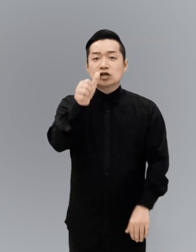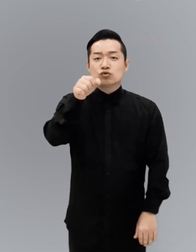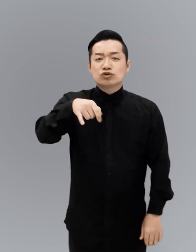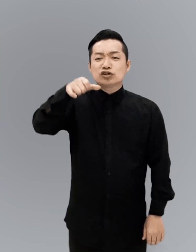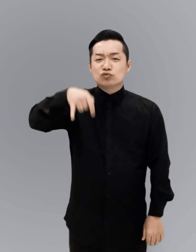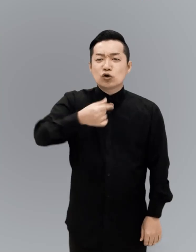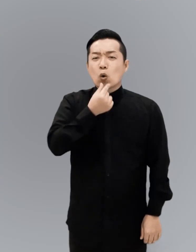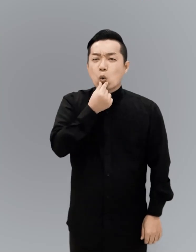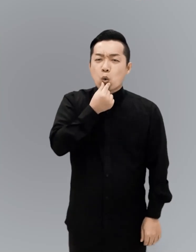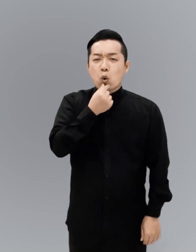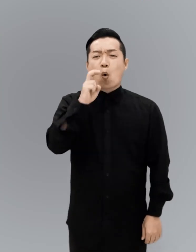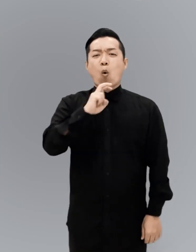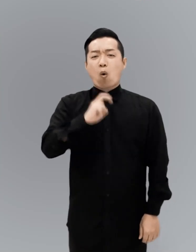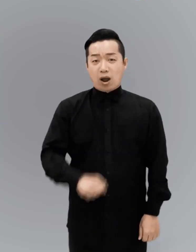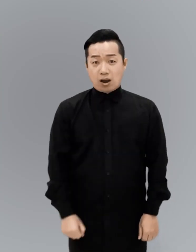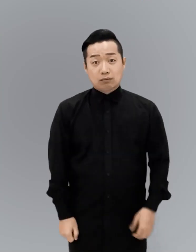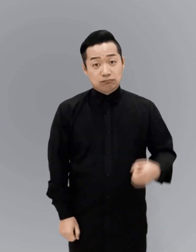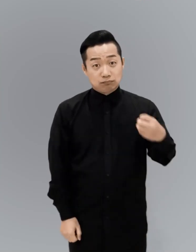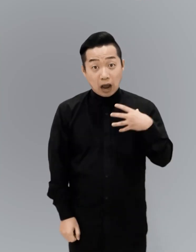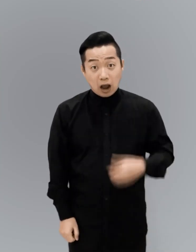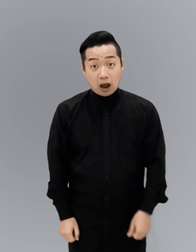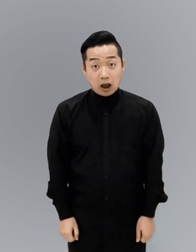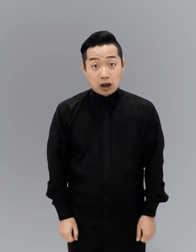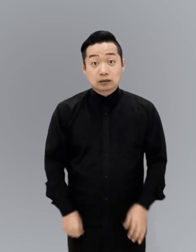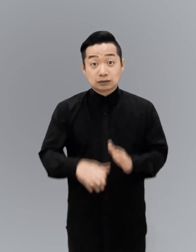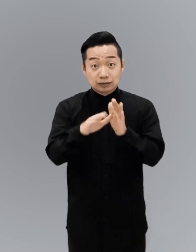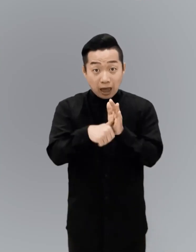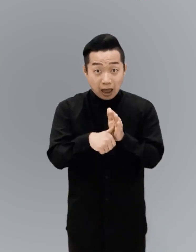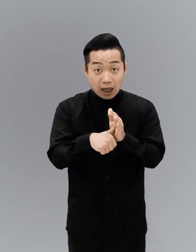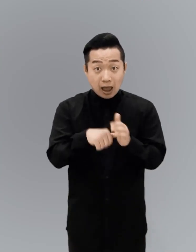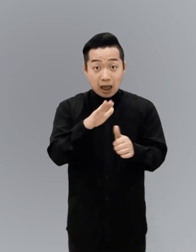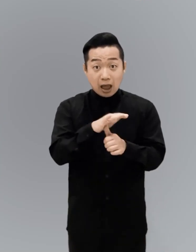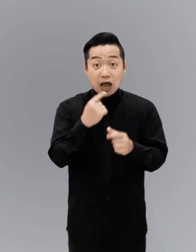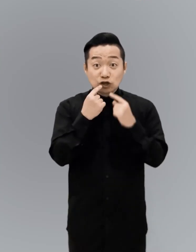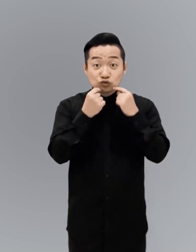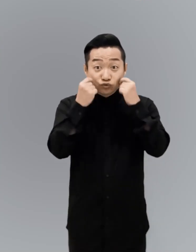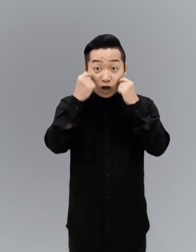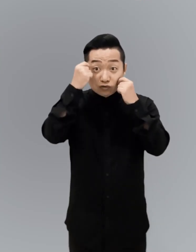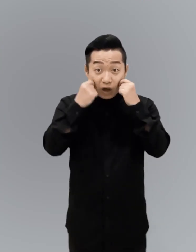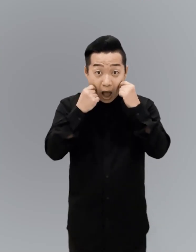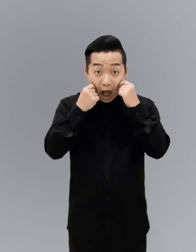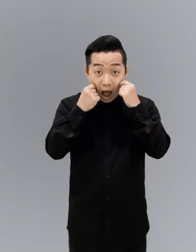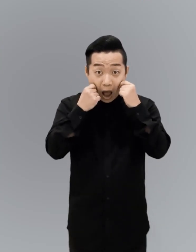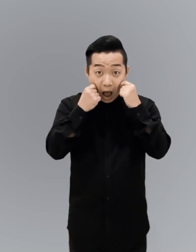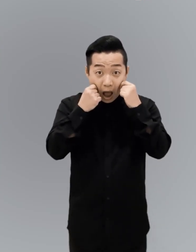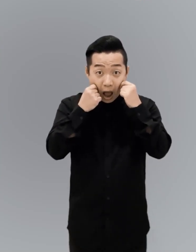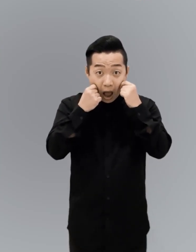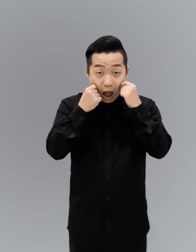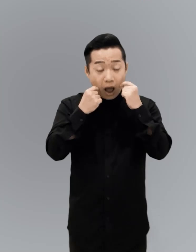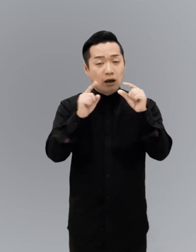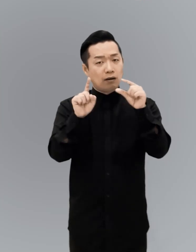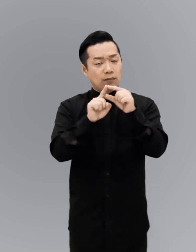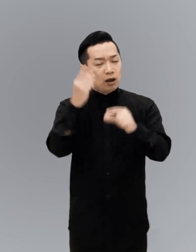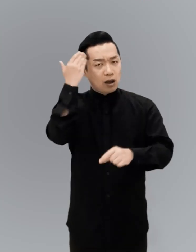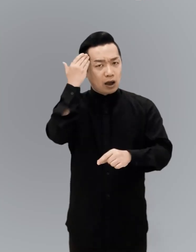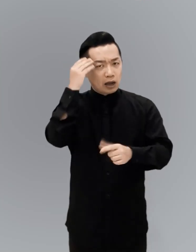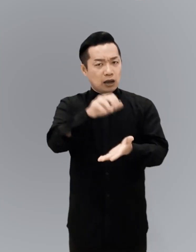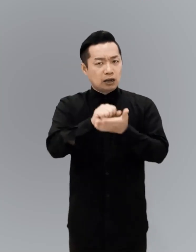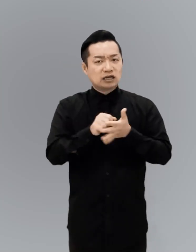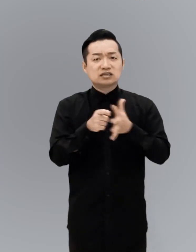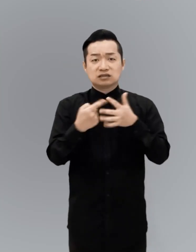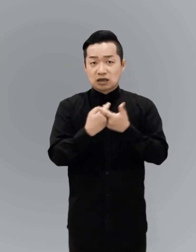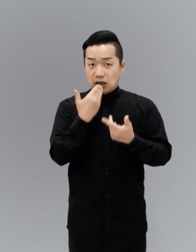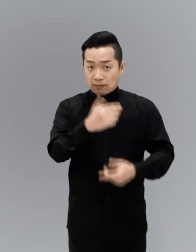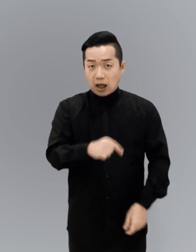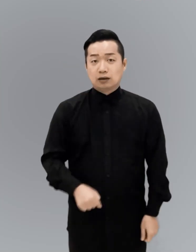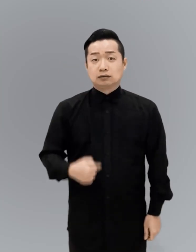새는 휘휘호 하고 노래 부르지 라고 하는 거예요. 근데 그때 아이가 웃다 울다 라는 개념으로 아마